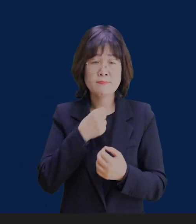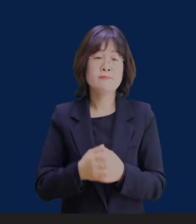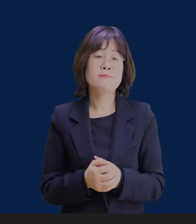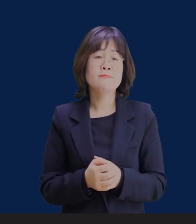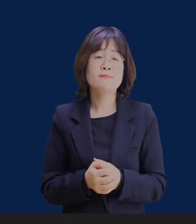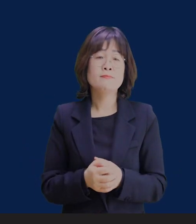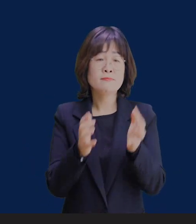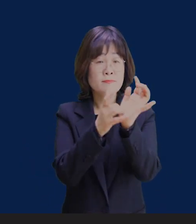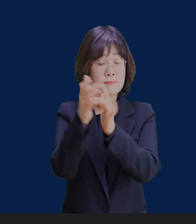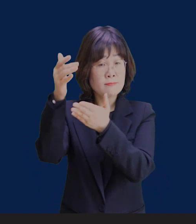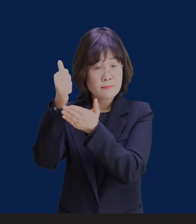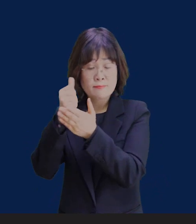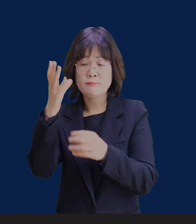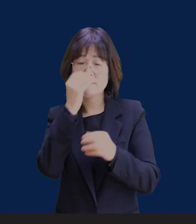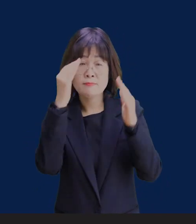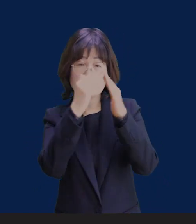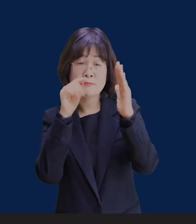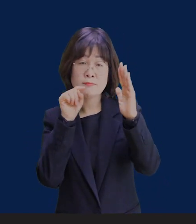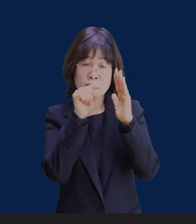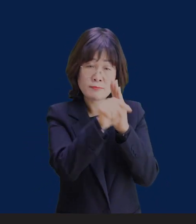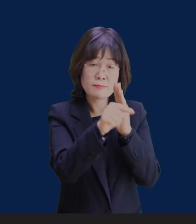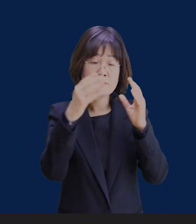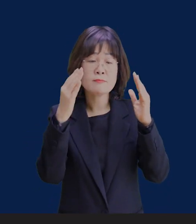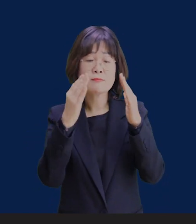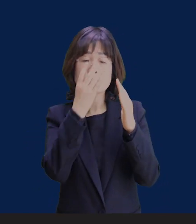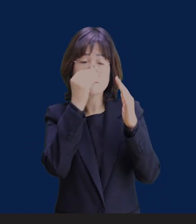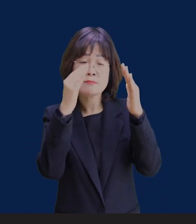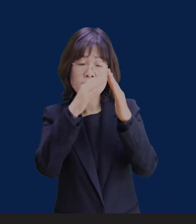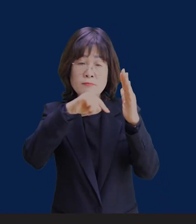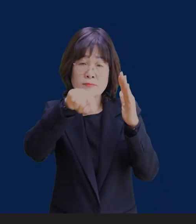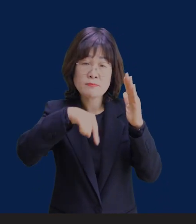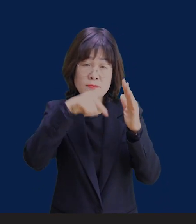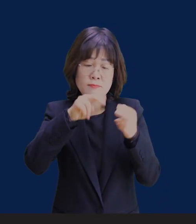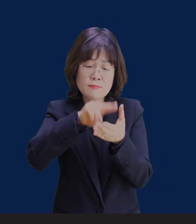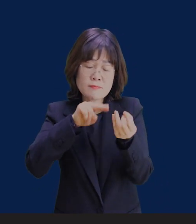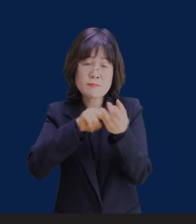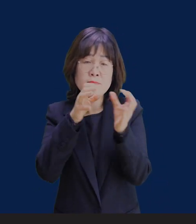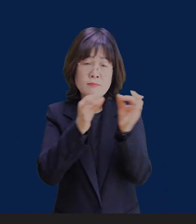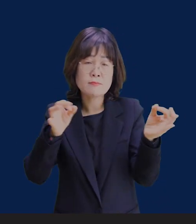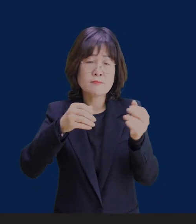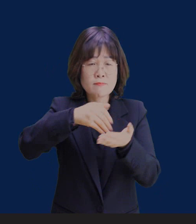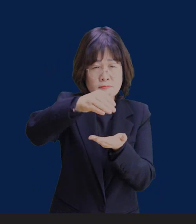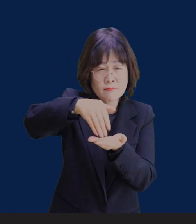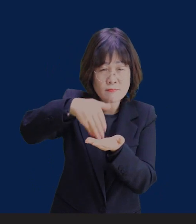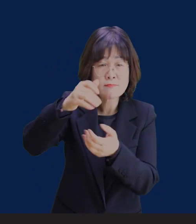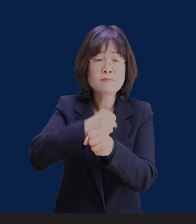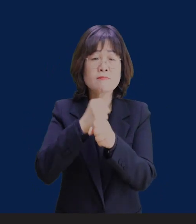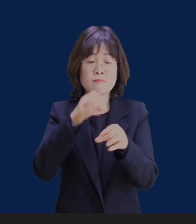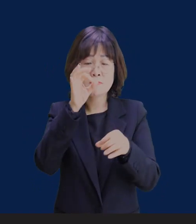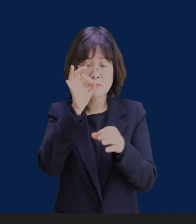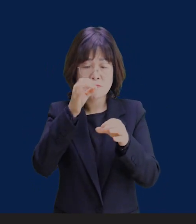제가 봉독하겠습니다. 예수께서 성전에 들어가사 성전 안에서 매매하는 모든 사람들을